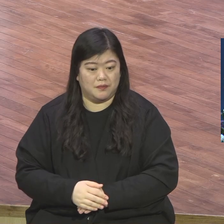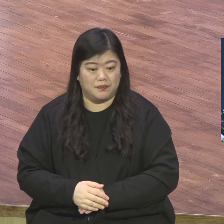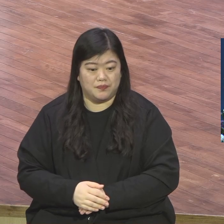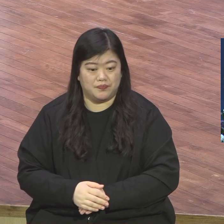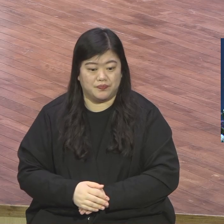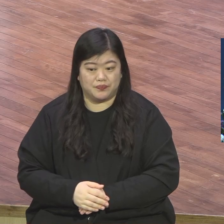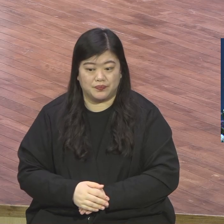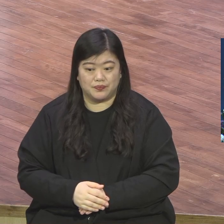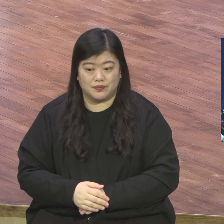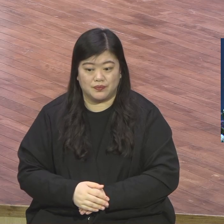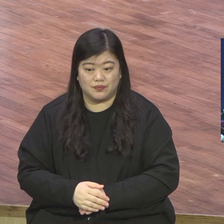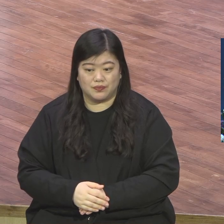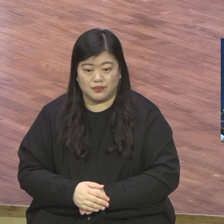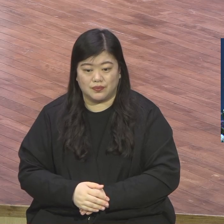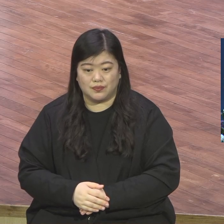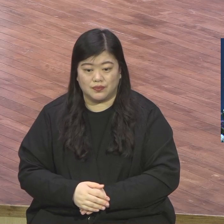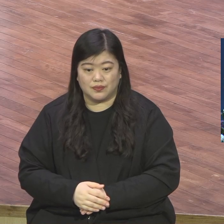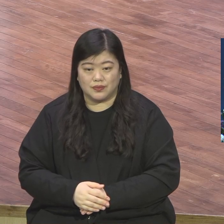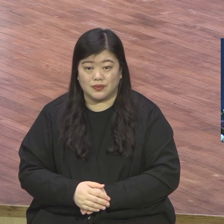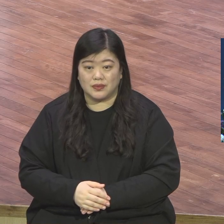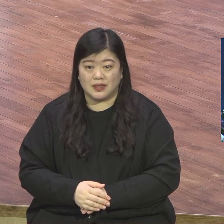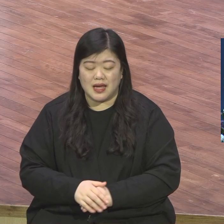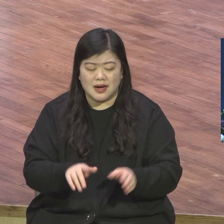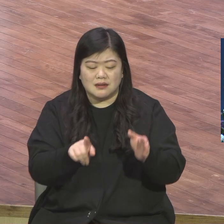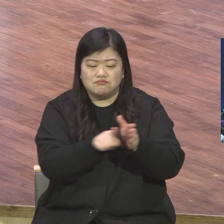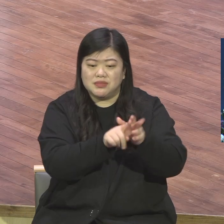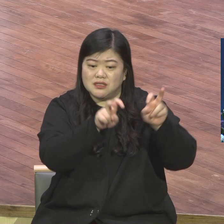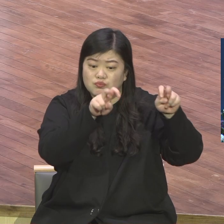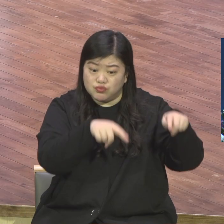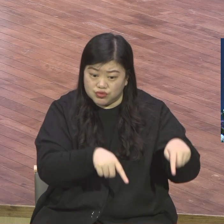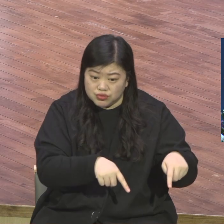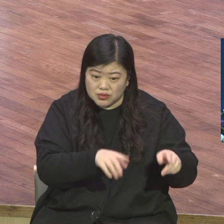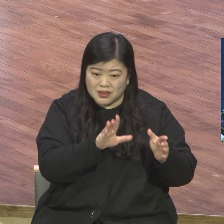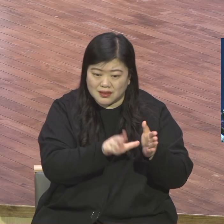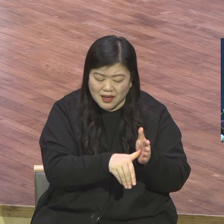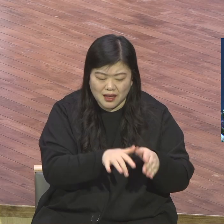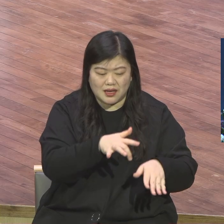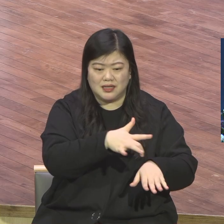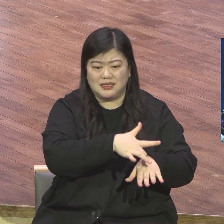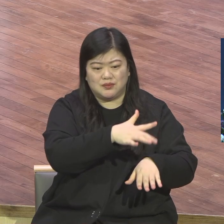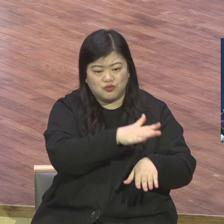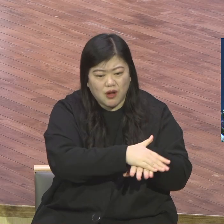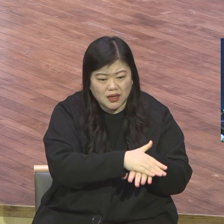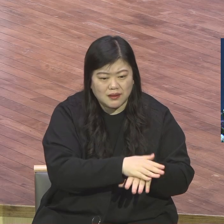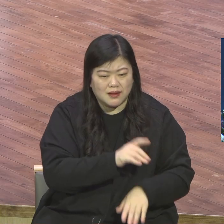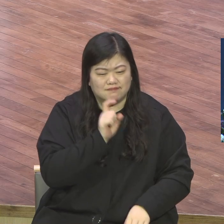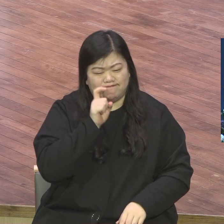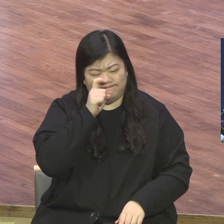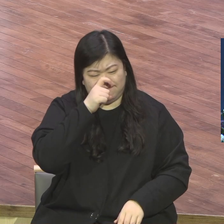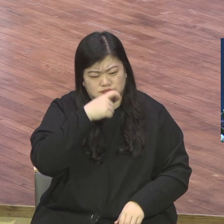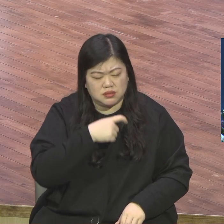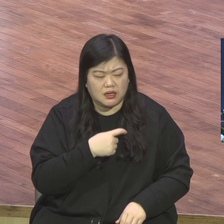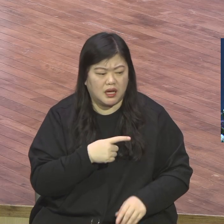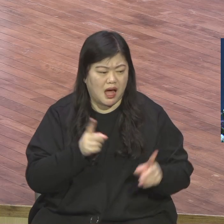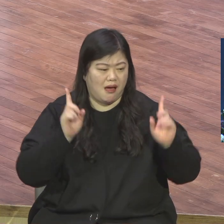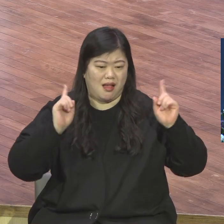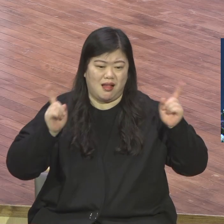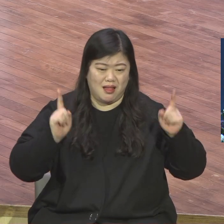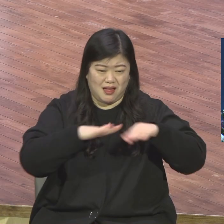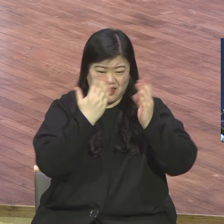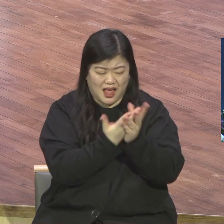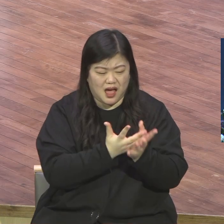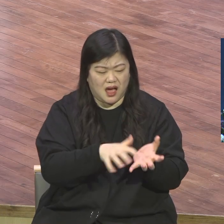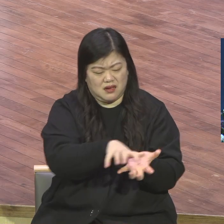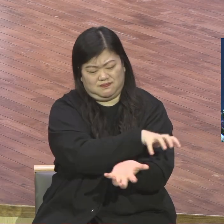많아. 그 불순, 부불순자 때 가졌던 그 종교생활할 때 가졌던 그 불순물들 다